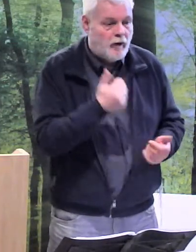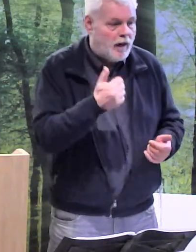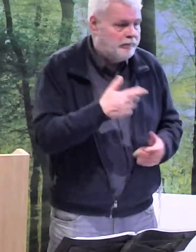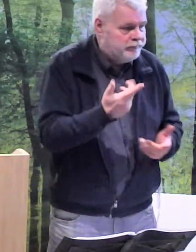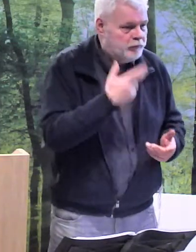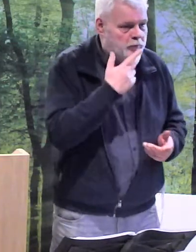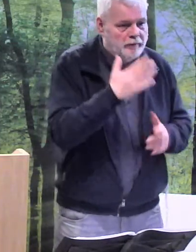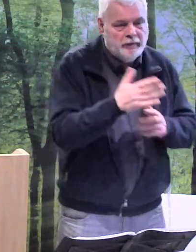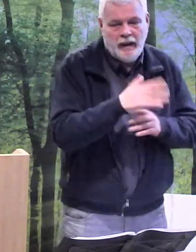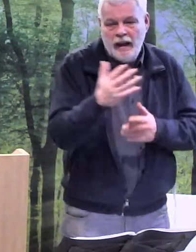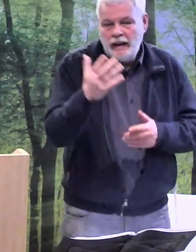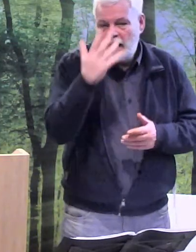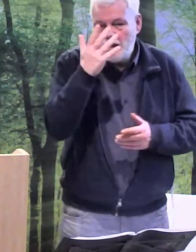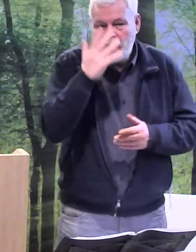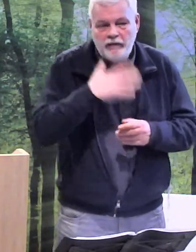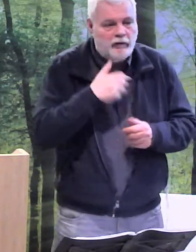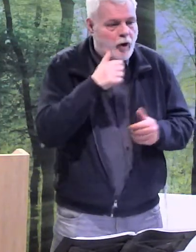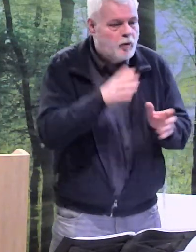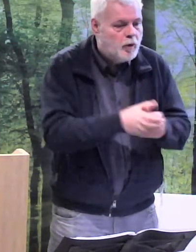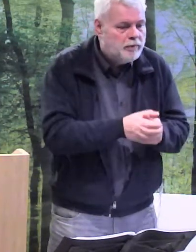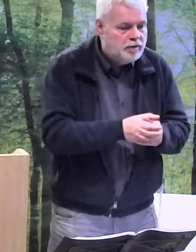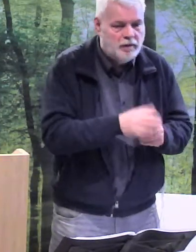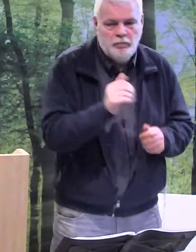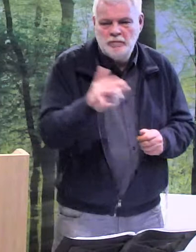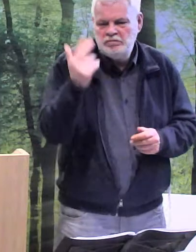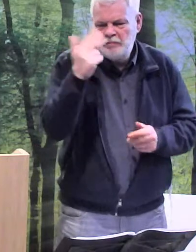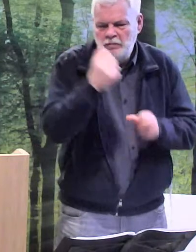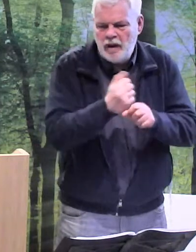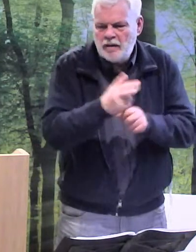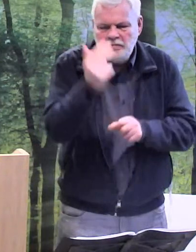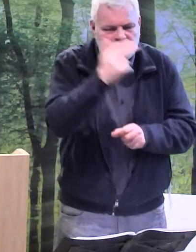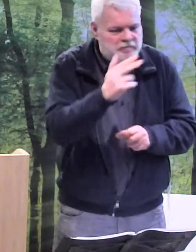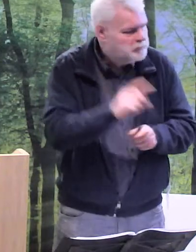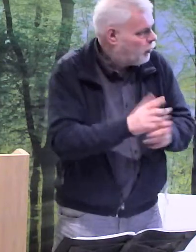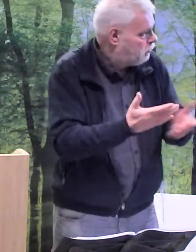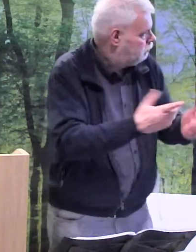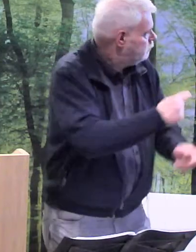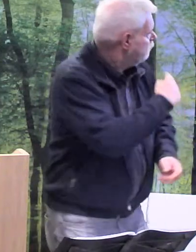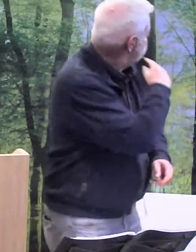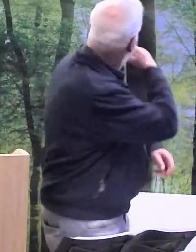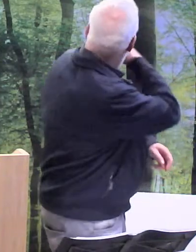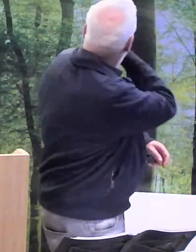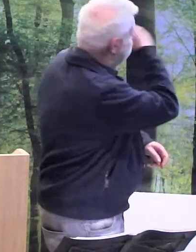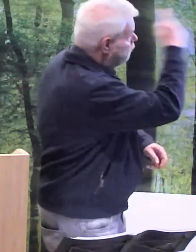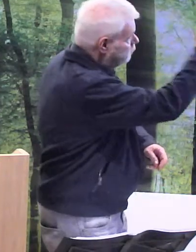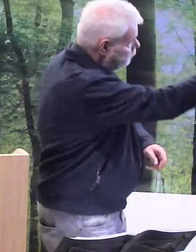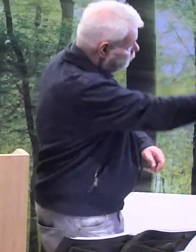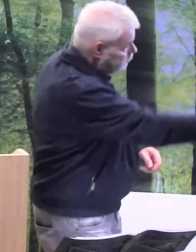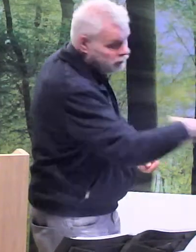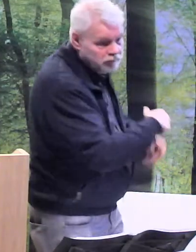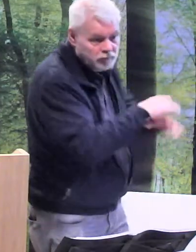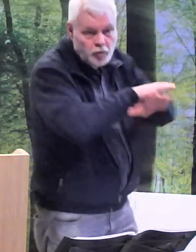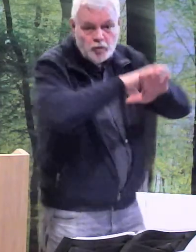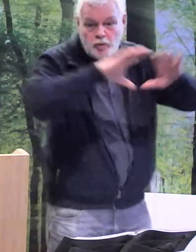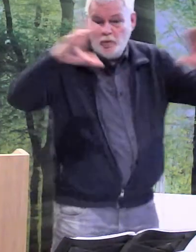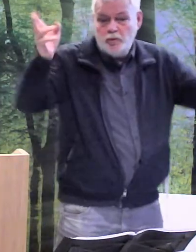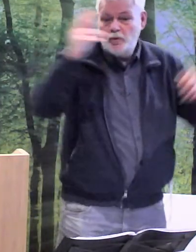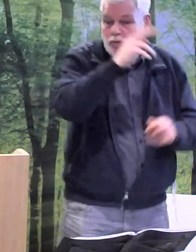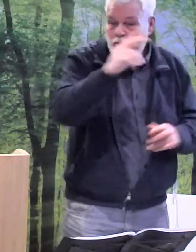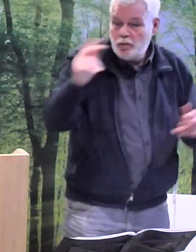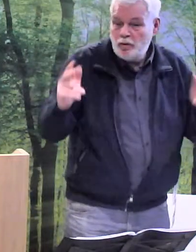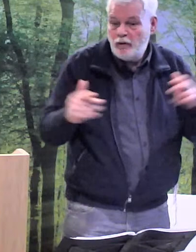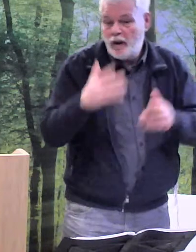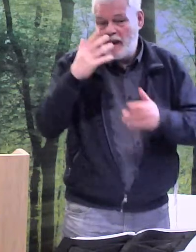veel gedaan voor Madusa. Bij carnaval, bij de vrouwengroep, schilderijen, zo gelijk zoiets, hè?